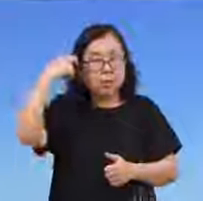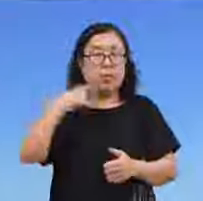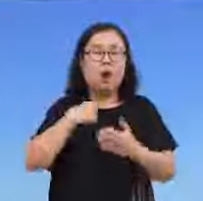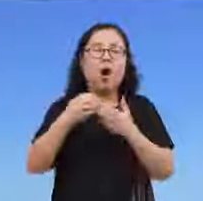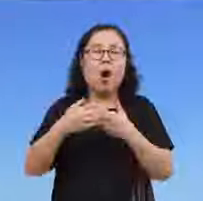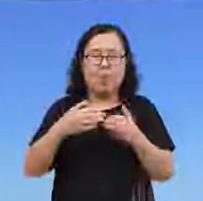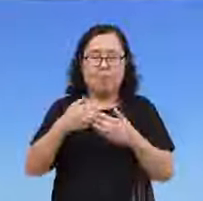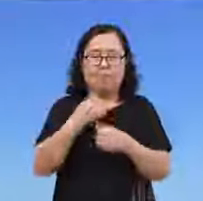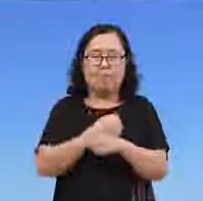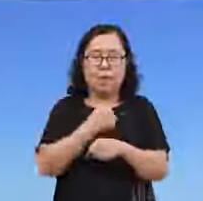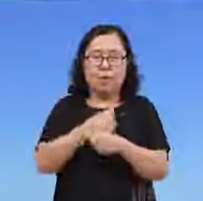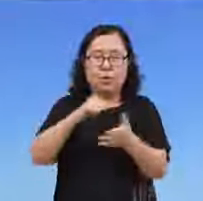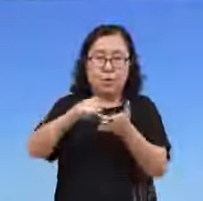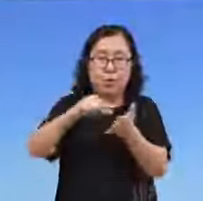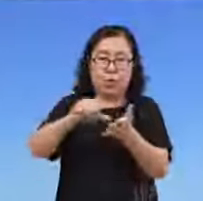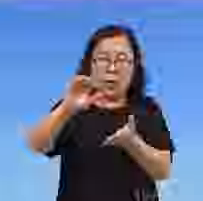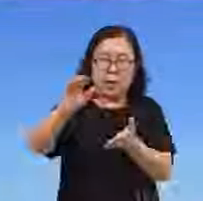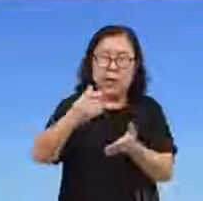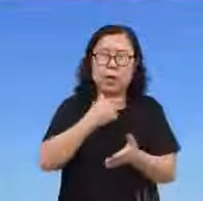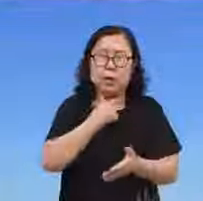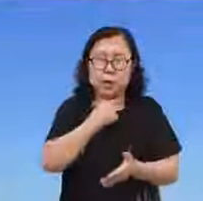불신앙을 회개하면서,